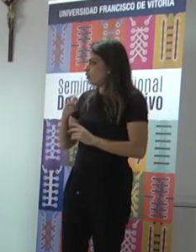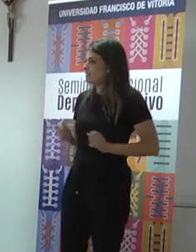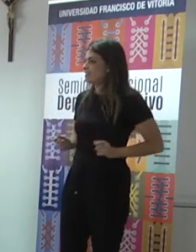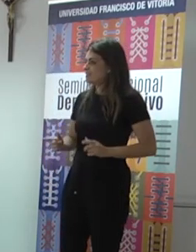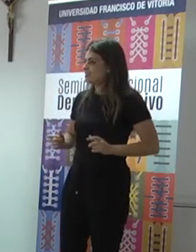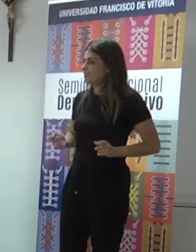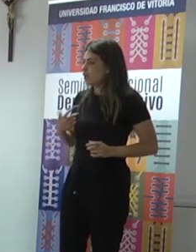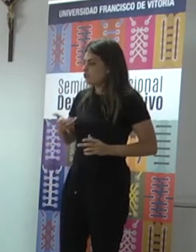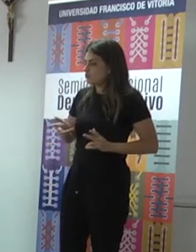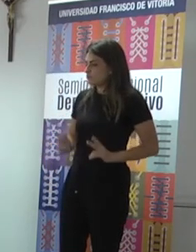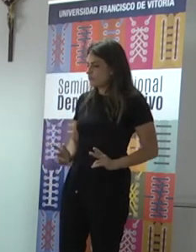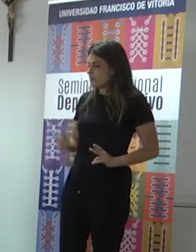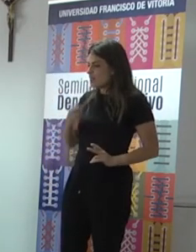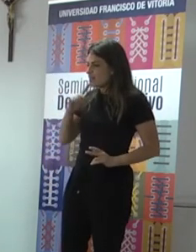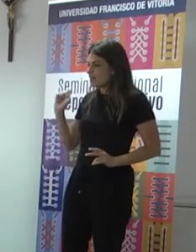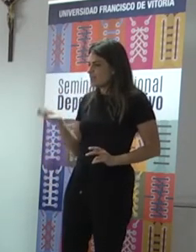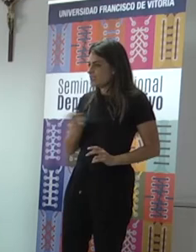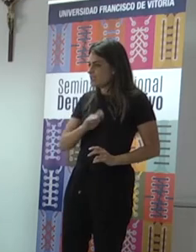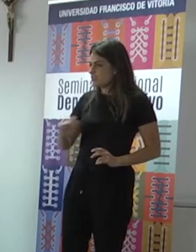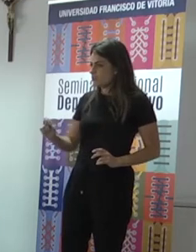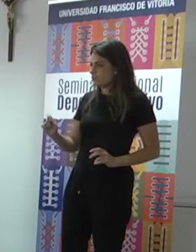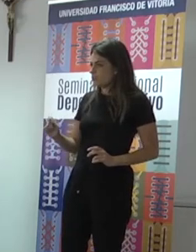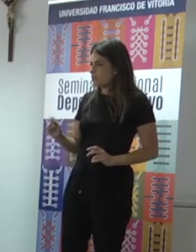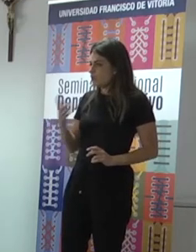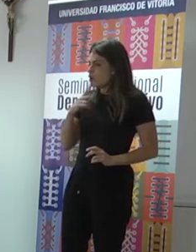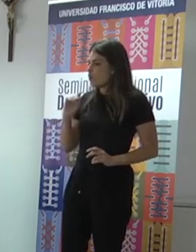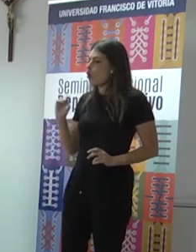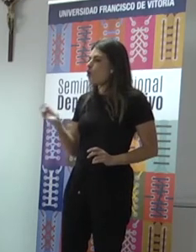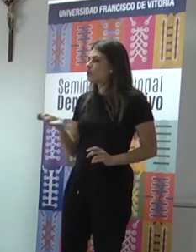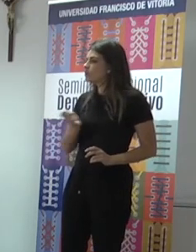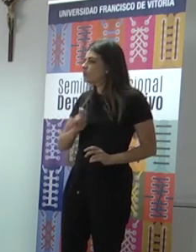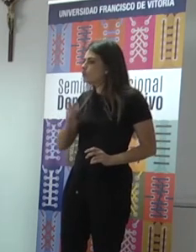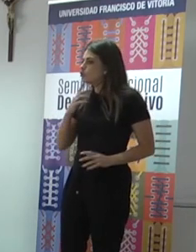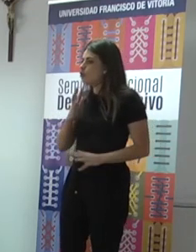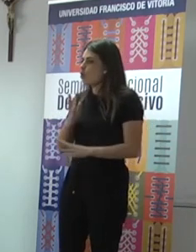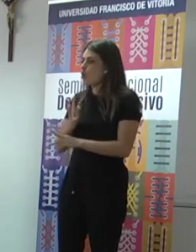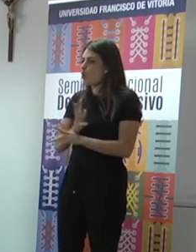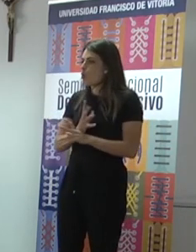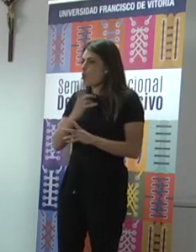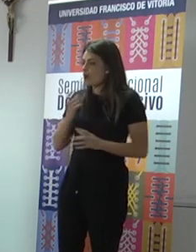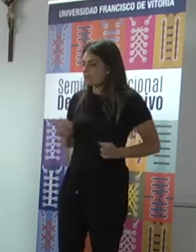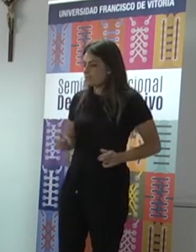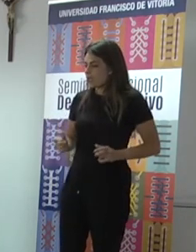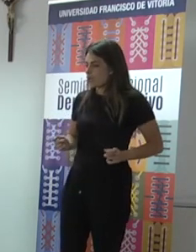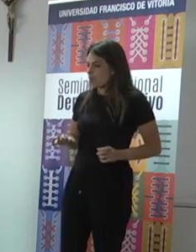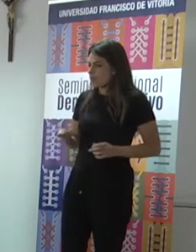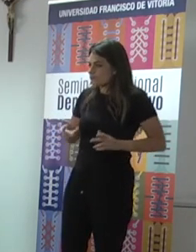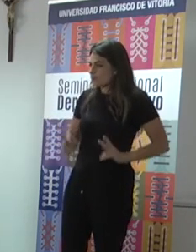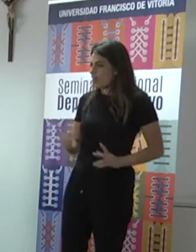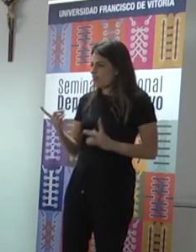tenis? ¿Por qué no hay tenis? Ya no pertenece a esa federación, ¿no? Pero cuando pertenecía, ¿por qué tengo que jugar en una silla de ruedas para practicar el